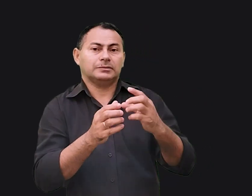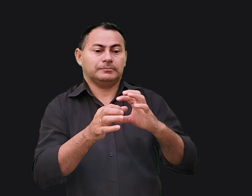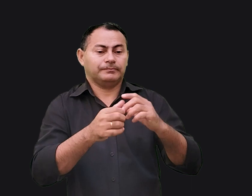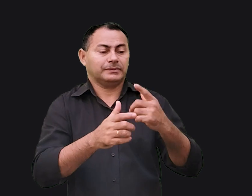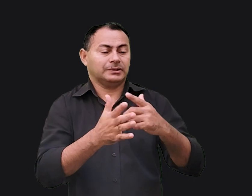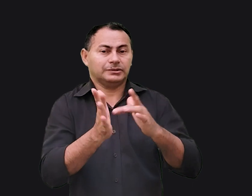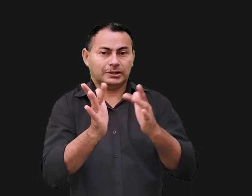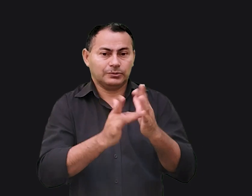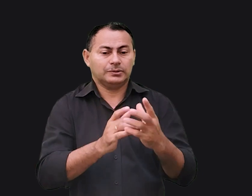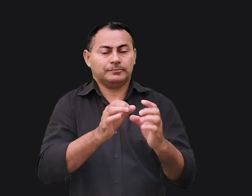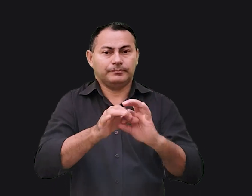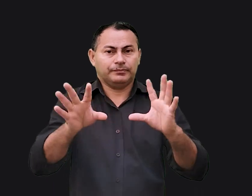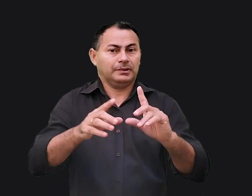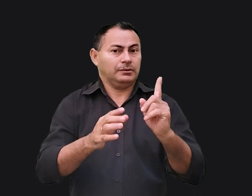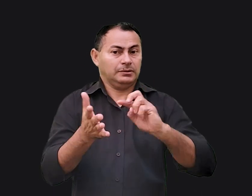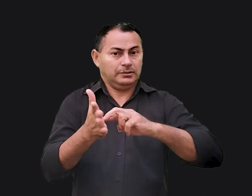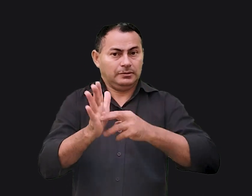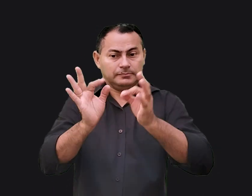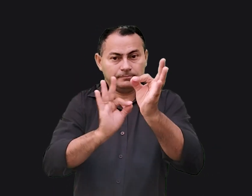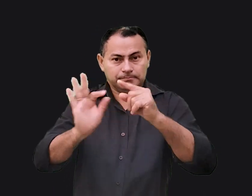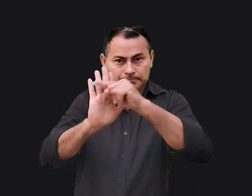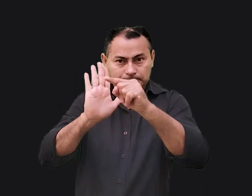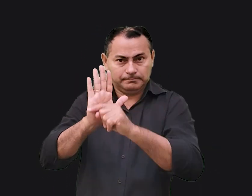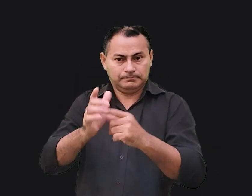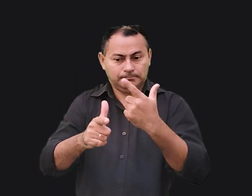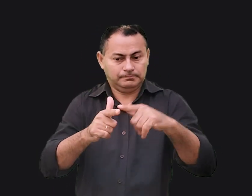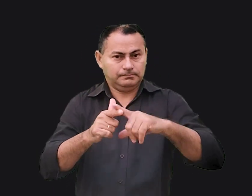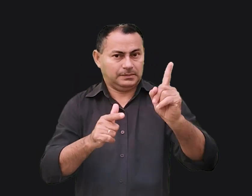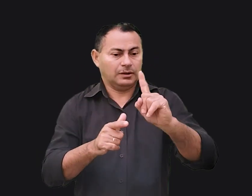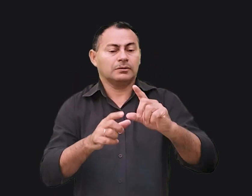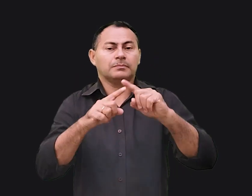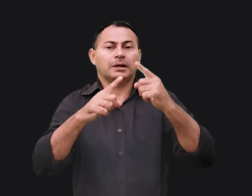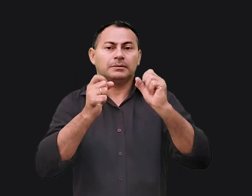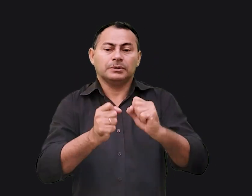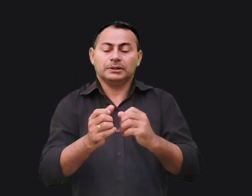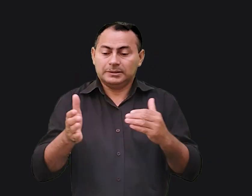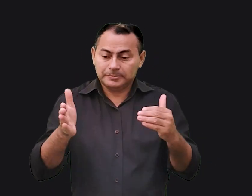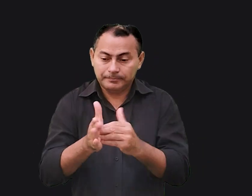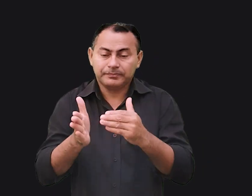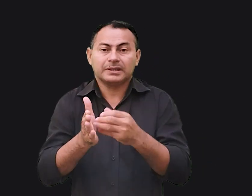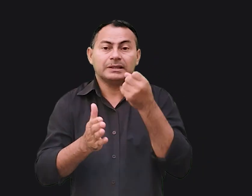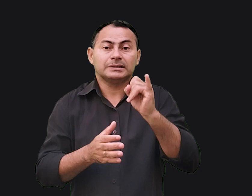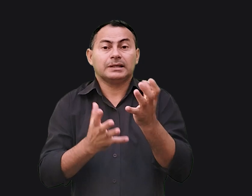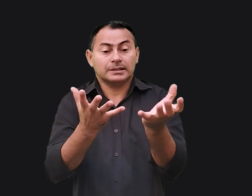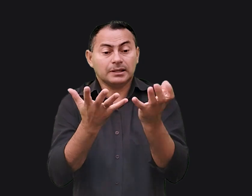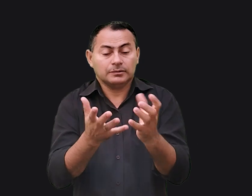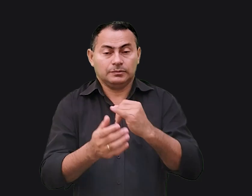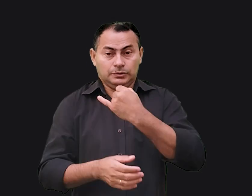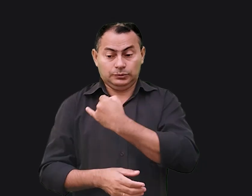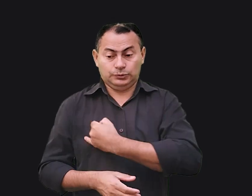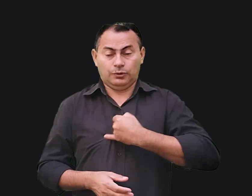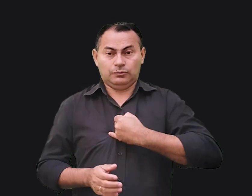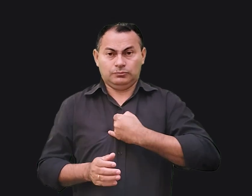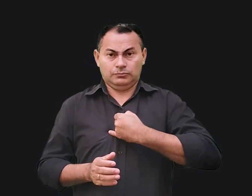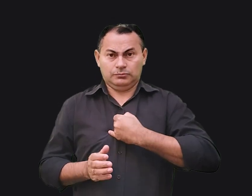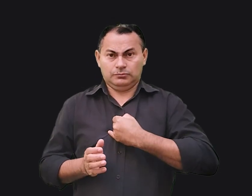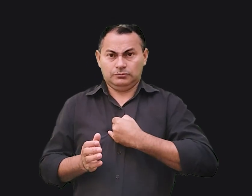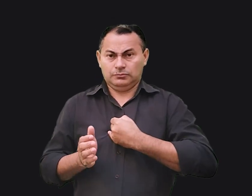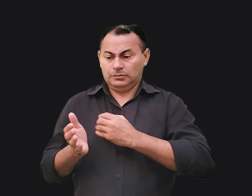Isso não quer dizer que Jesus tenha planejado o problema, mas que ele poderia ter impedido se quisesse. Em João capítulo 10,